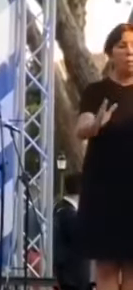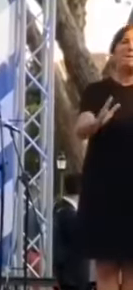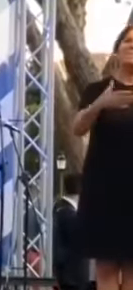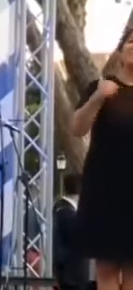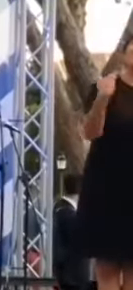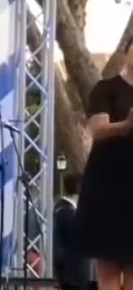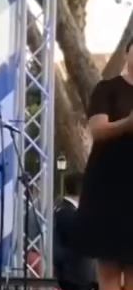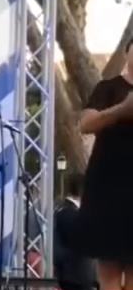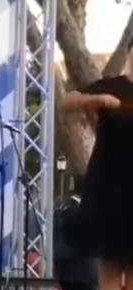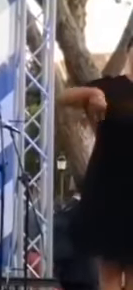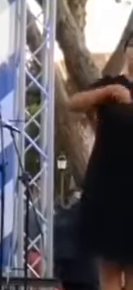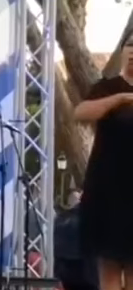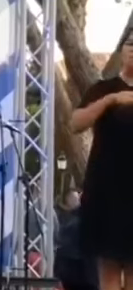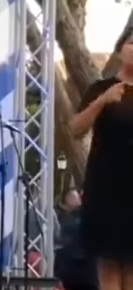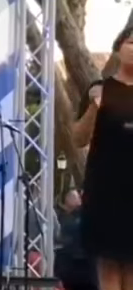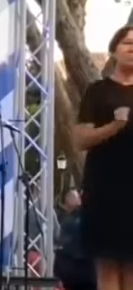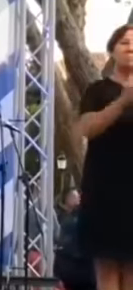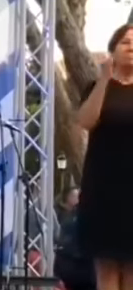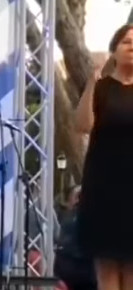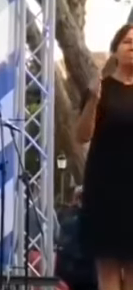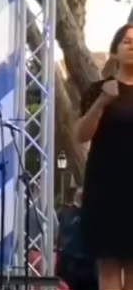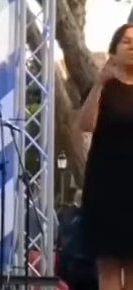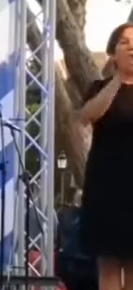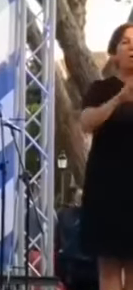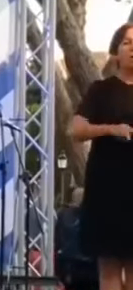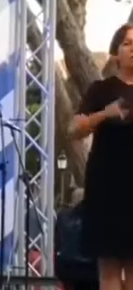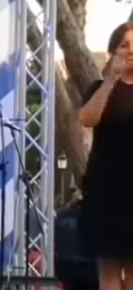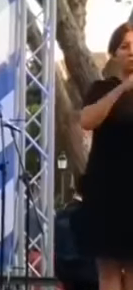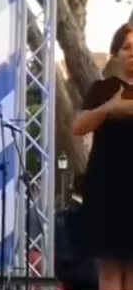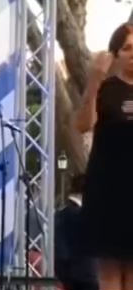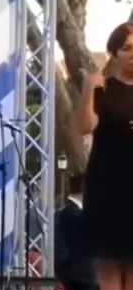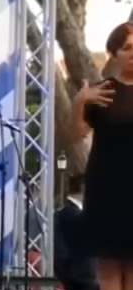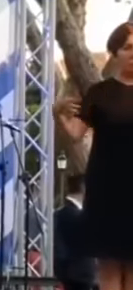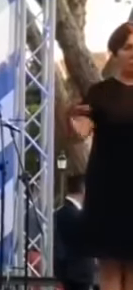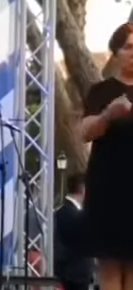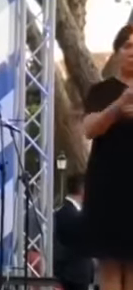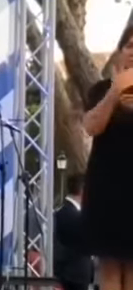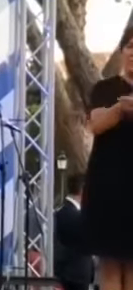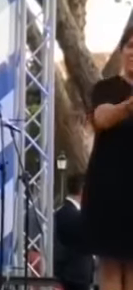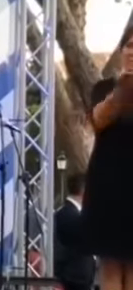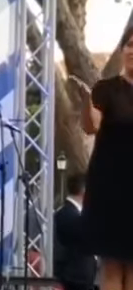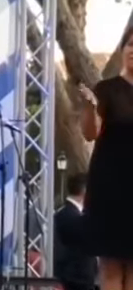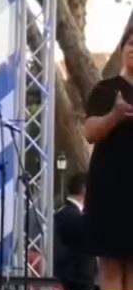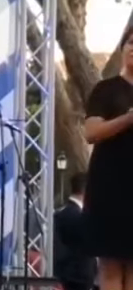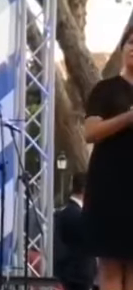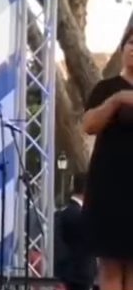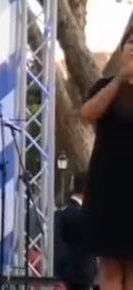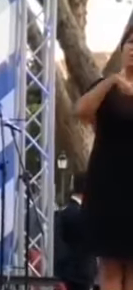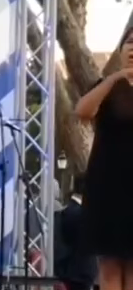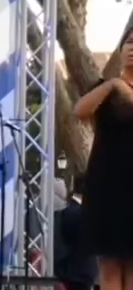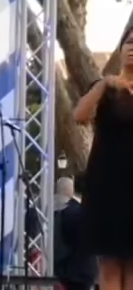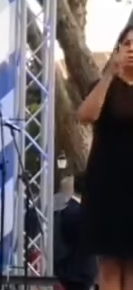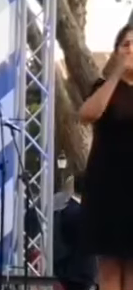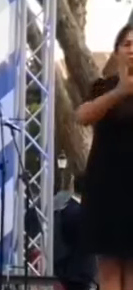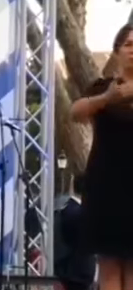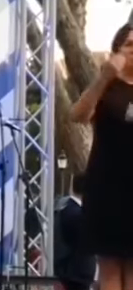occuparsi delle proposte che facevamo noi. Ho letto qualche giorno fa, e vado alla conclusione, vi ringrazio, ho letto qualche giorno